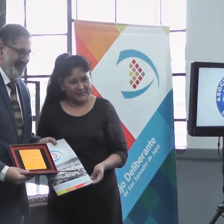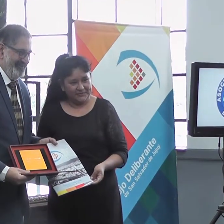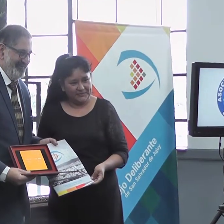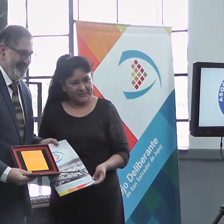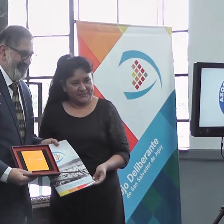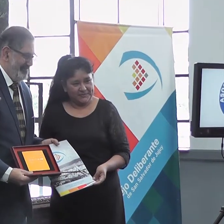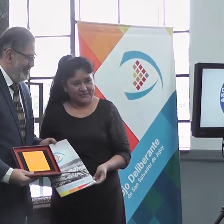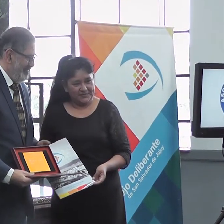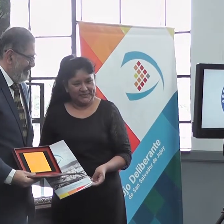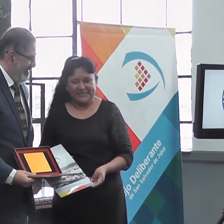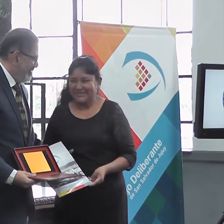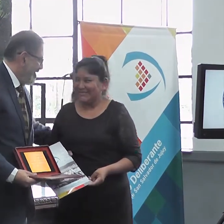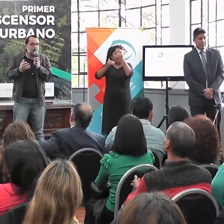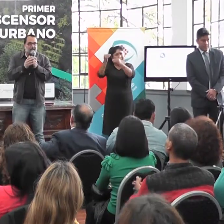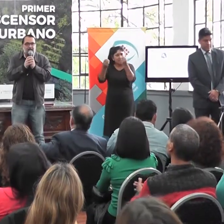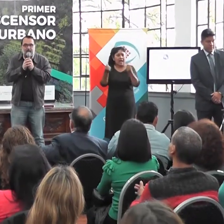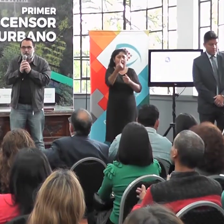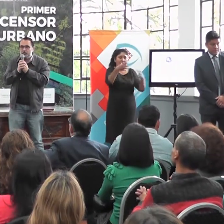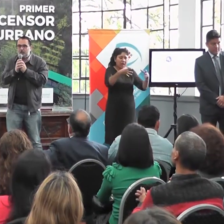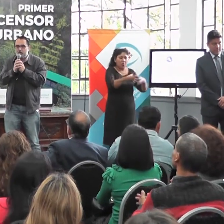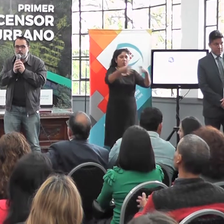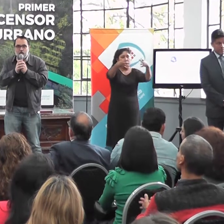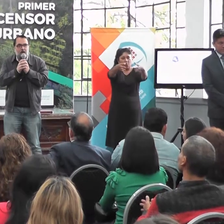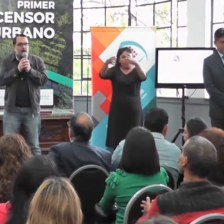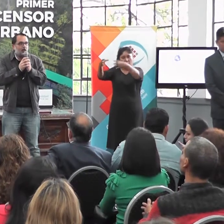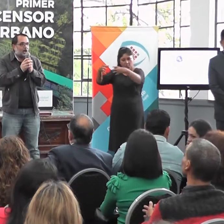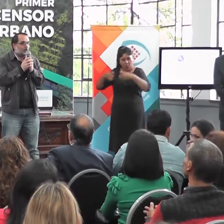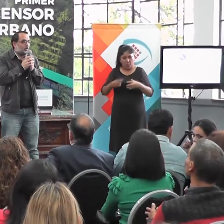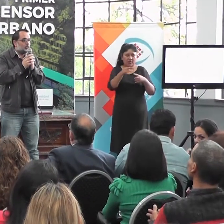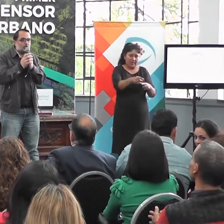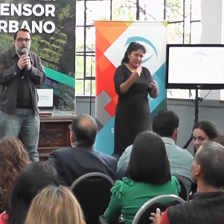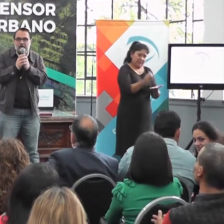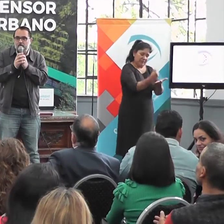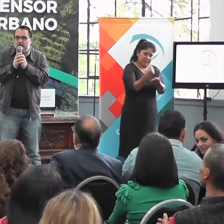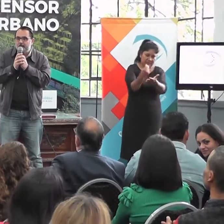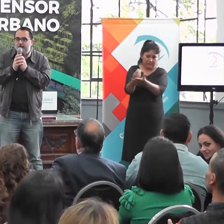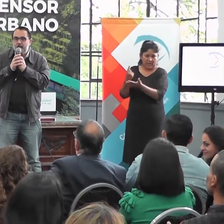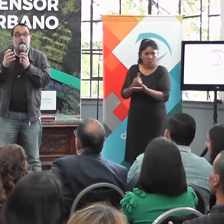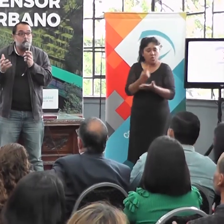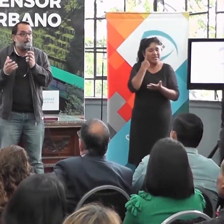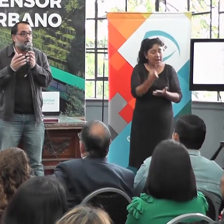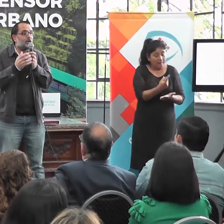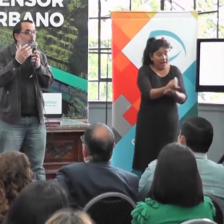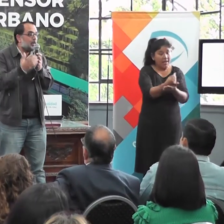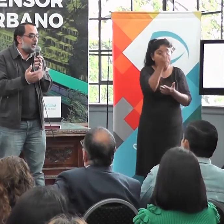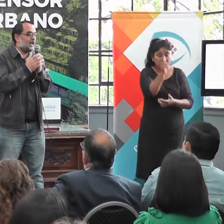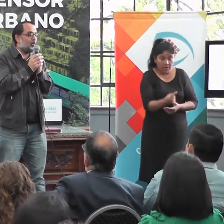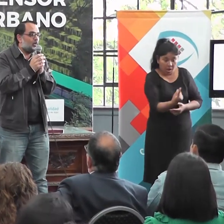sientan integrados. Y en ese marco, más de 22 agentes de diversas áreas del municipio han llevado adelante el curso, han obtenido